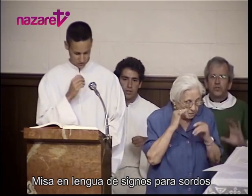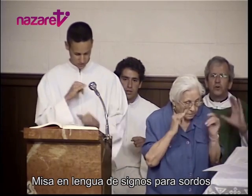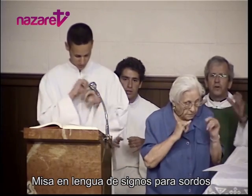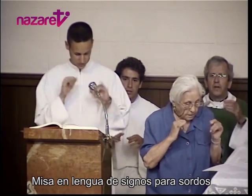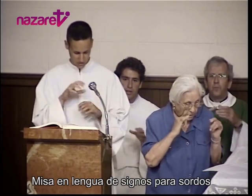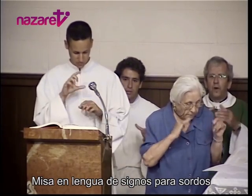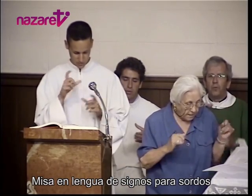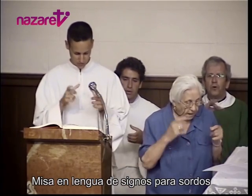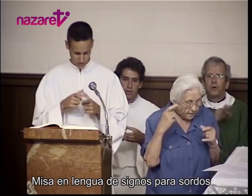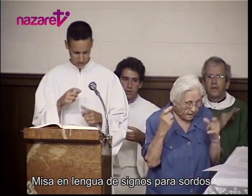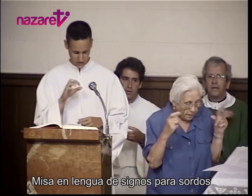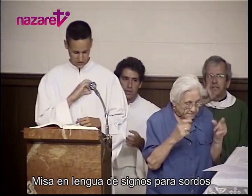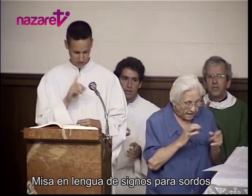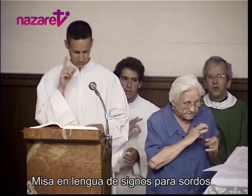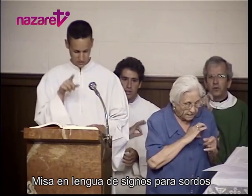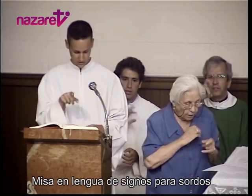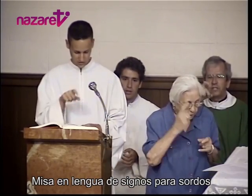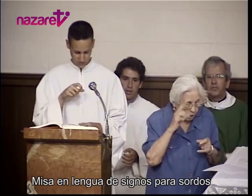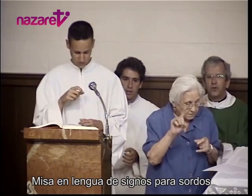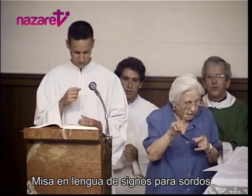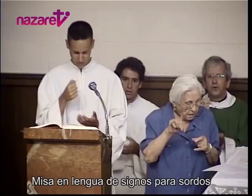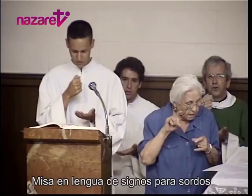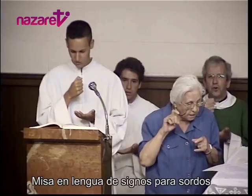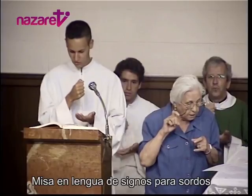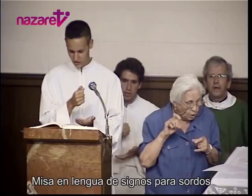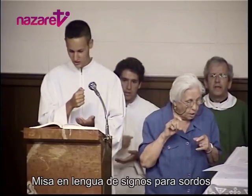Dichoso el pueblo que el Señor escogió como heredad.